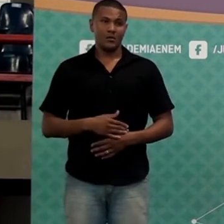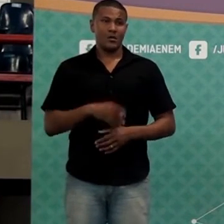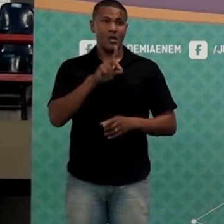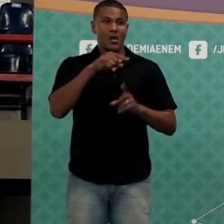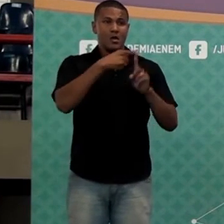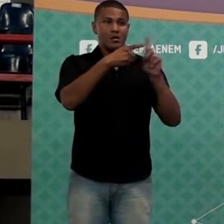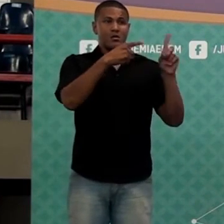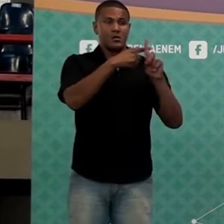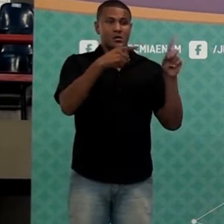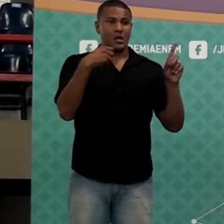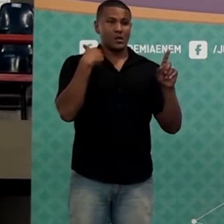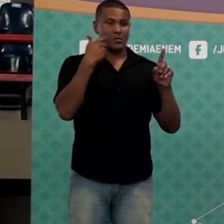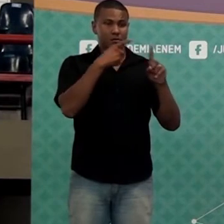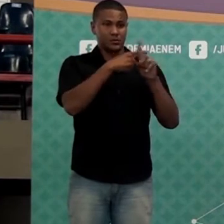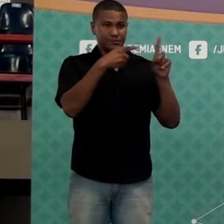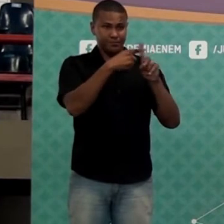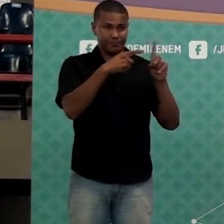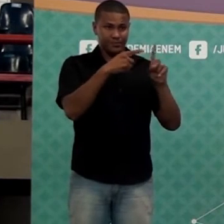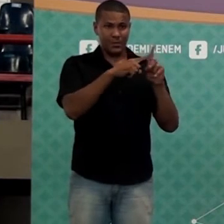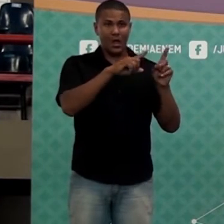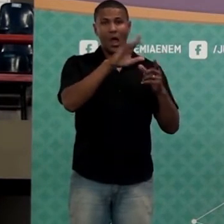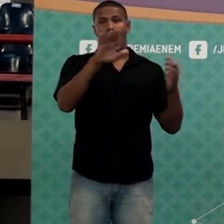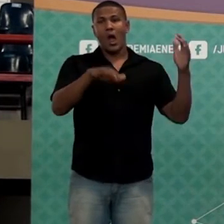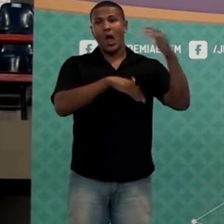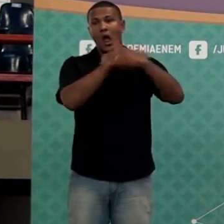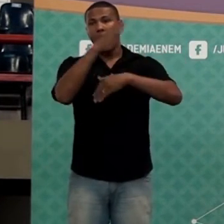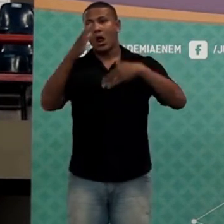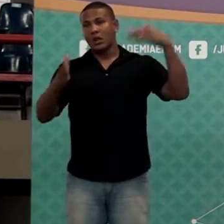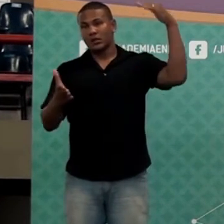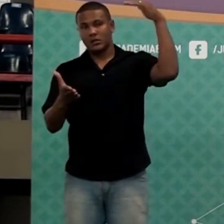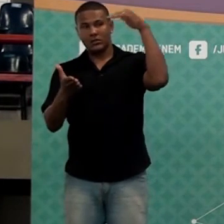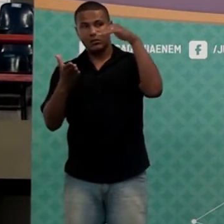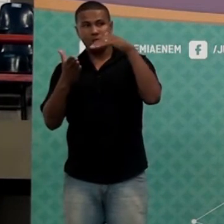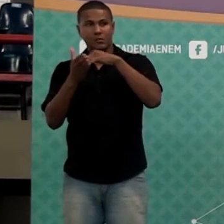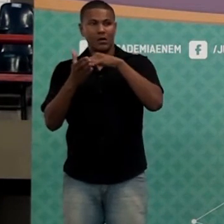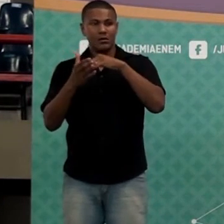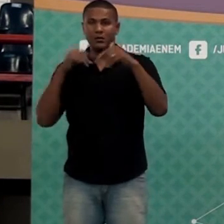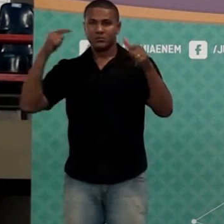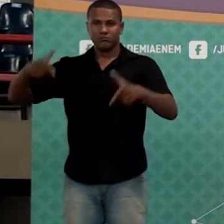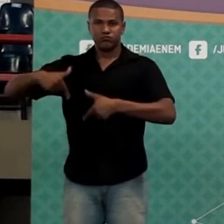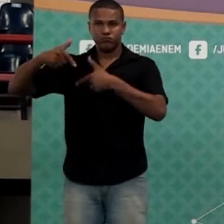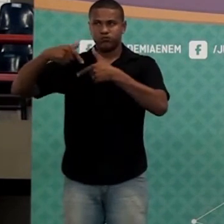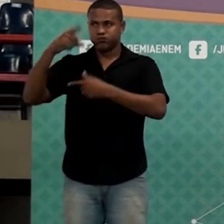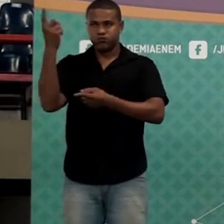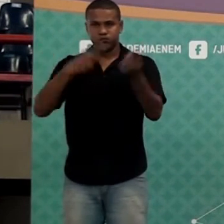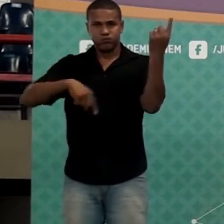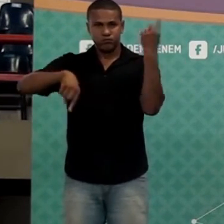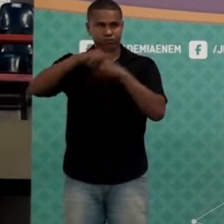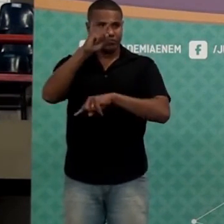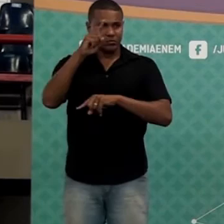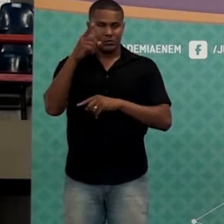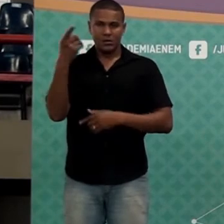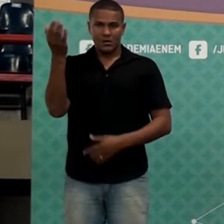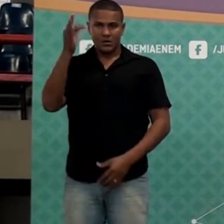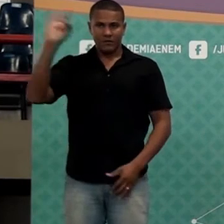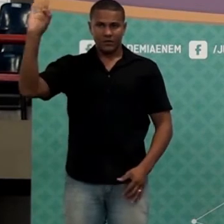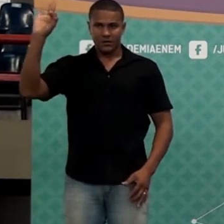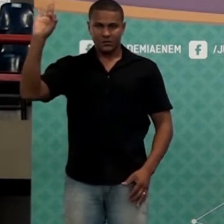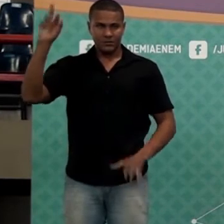Média até a Revolução Francesa. Quando a Revolução Francesa acontece, a gente marca a